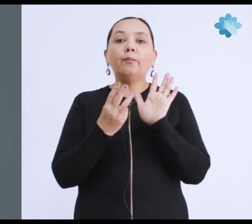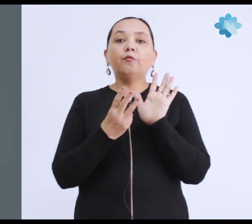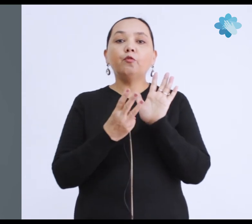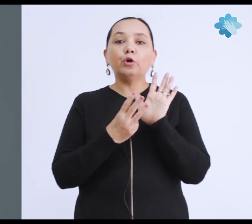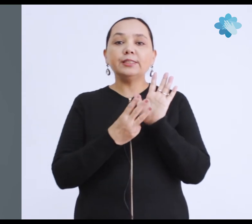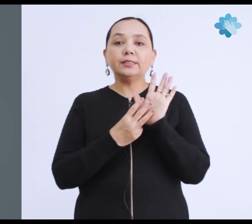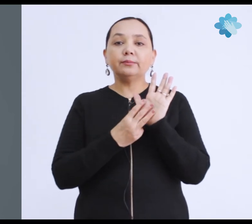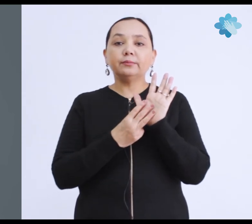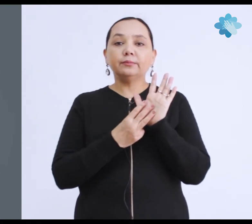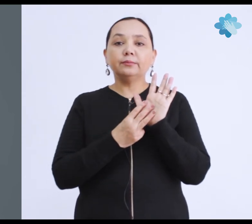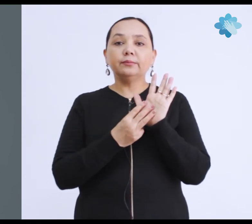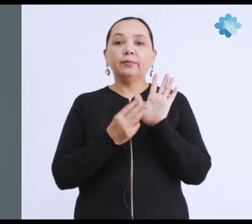семь, восемь,